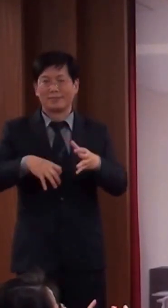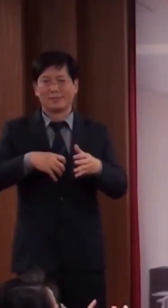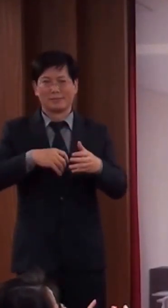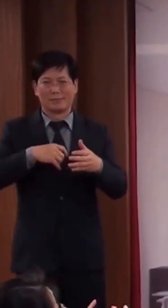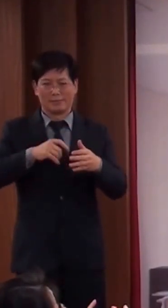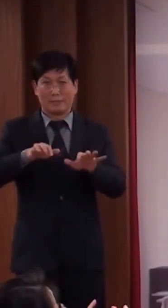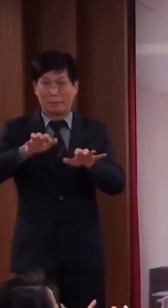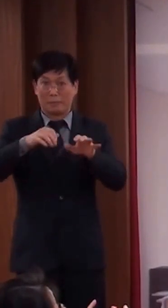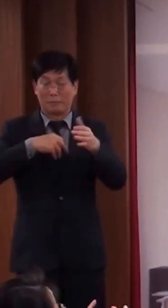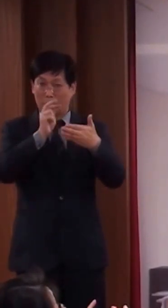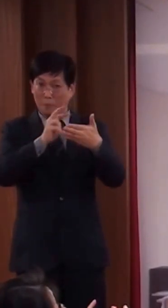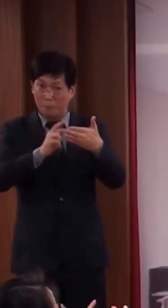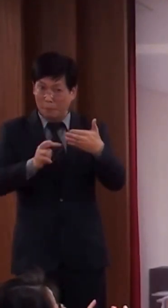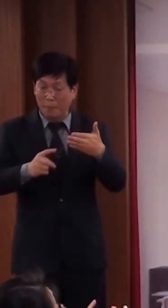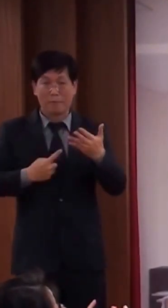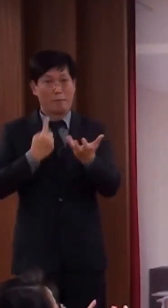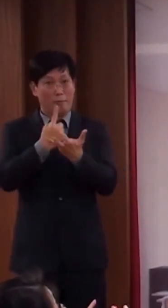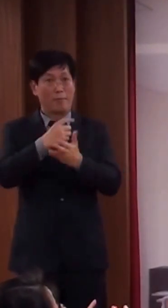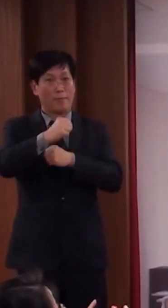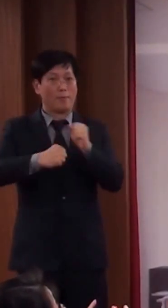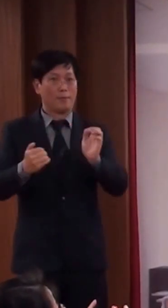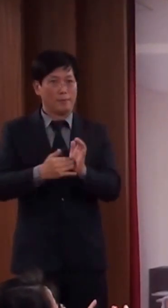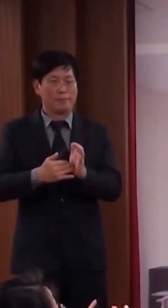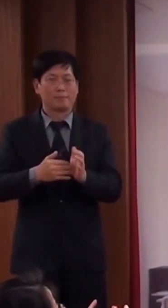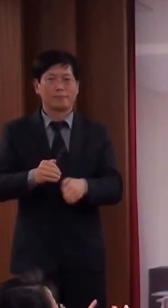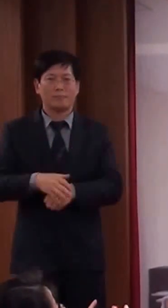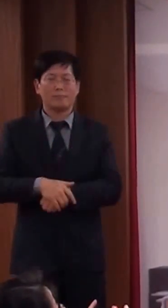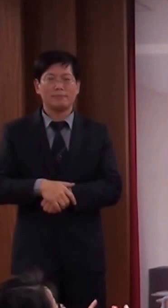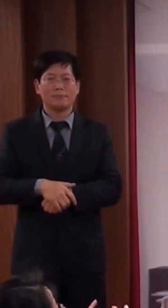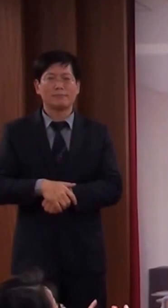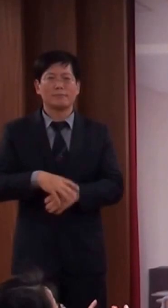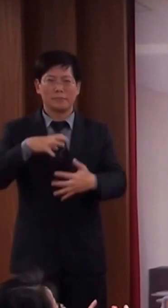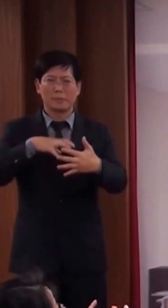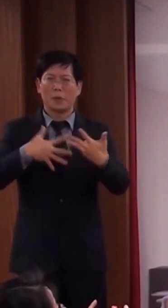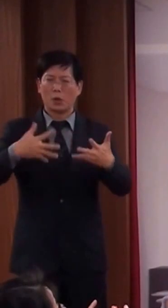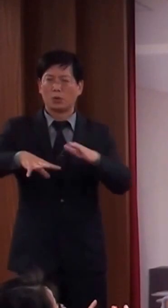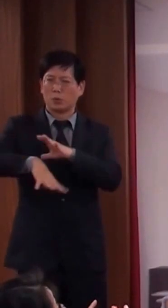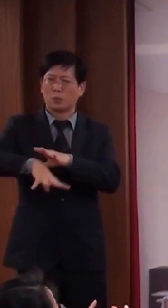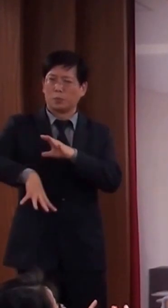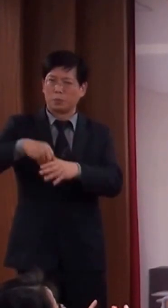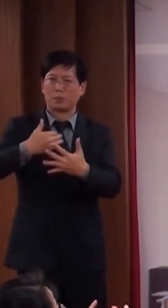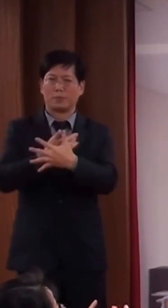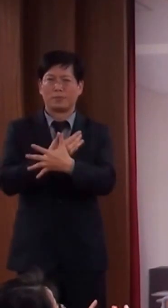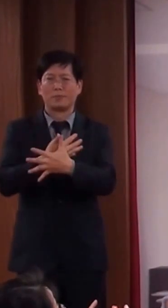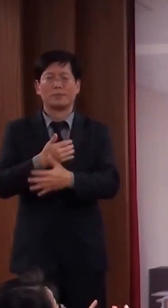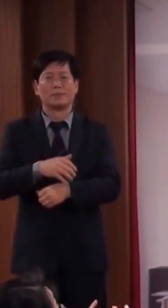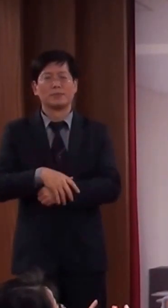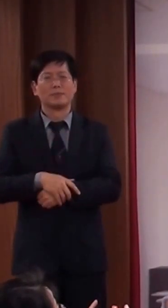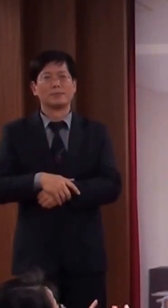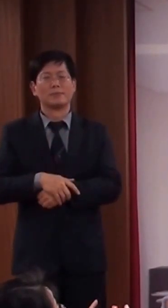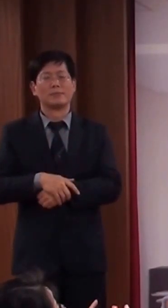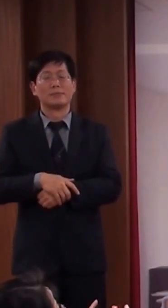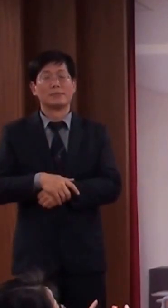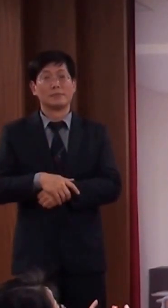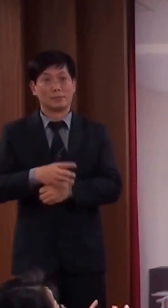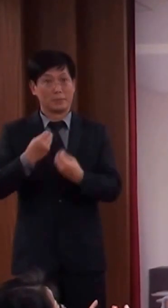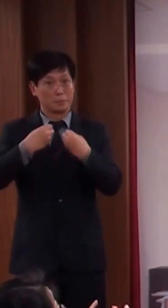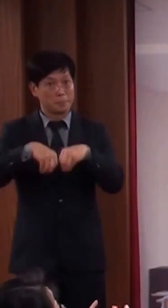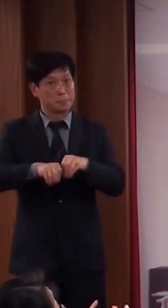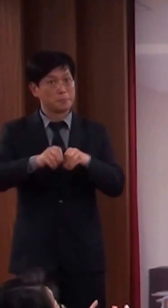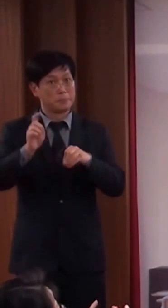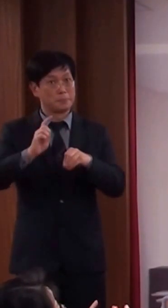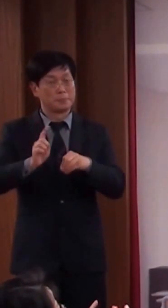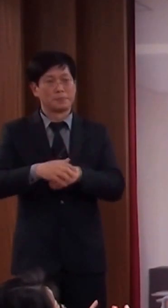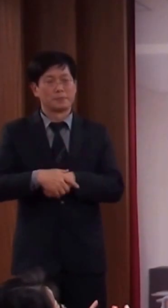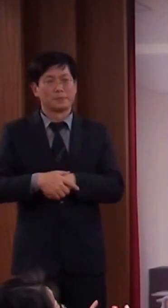这些缴税的这个活动呢，我们就有一些抽奖活动。那这个礼品的部分